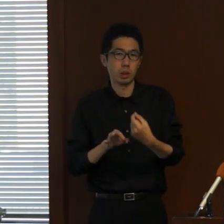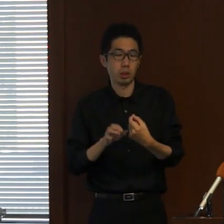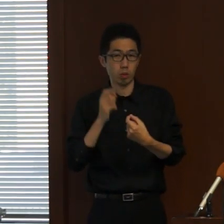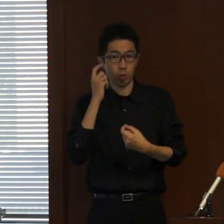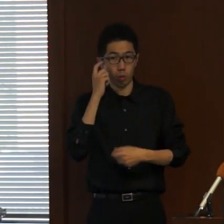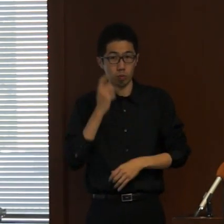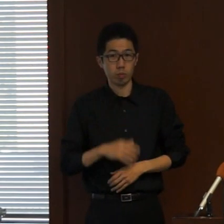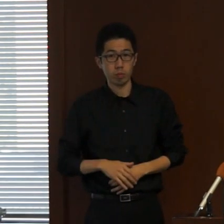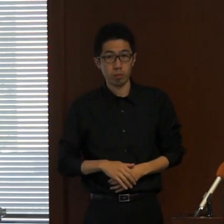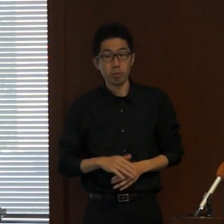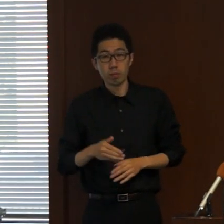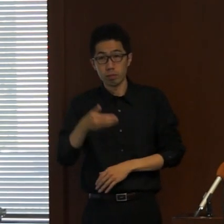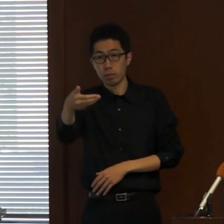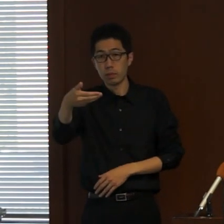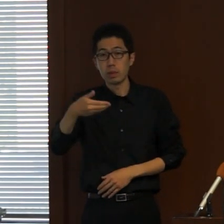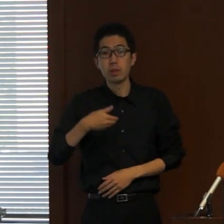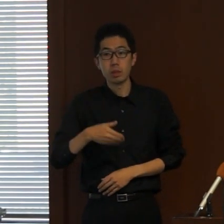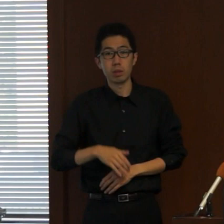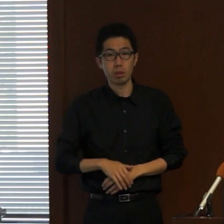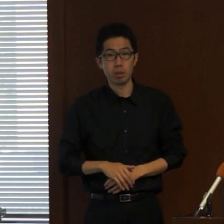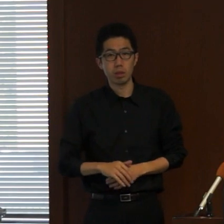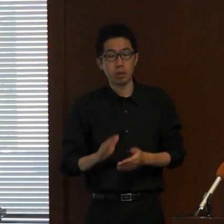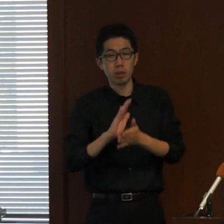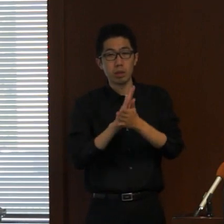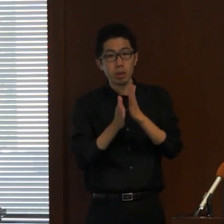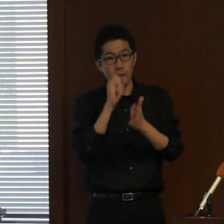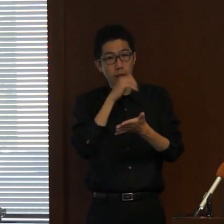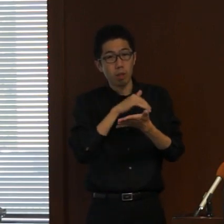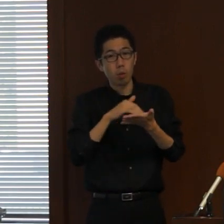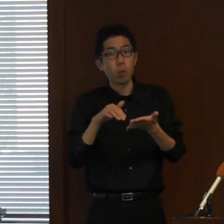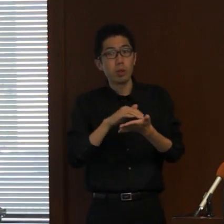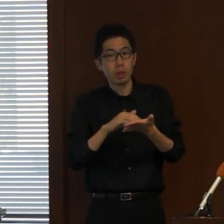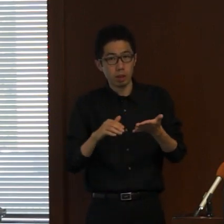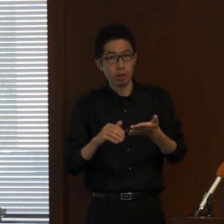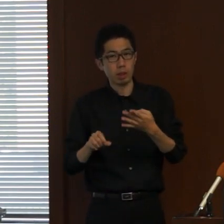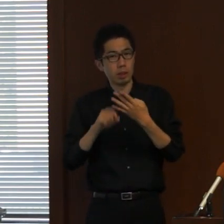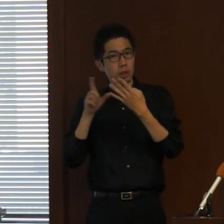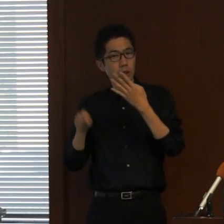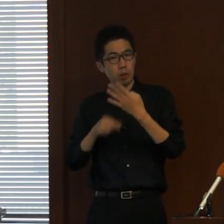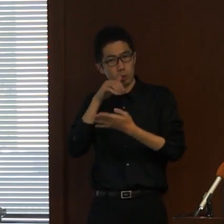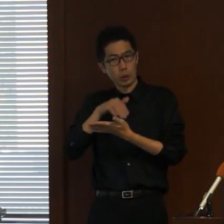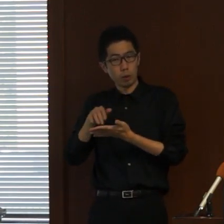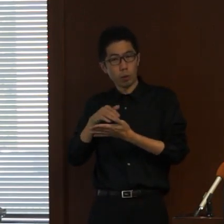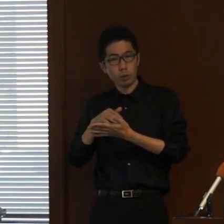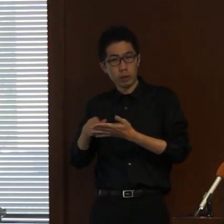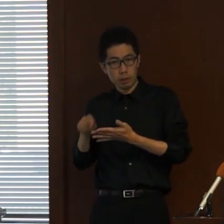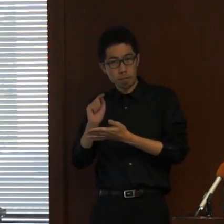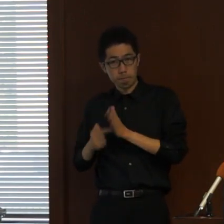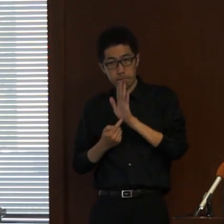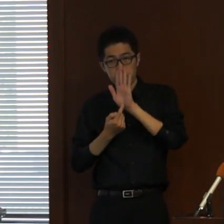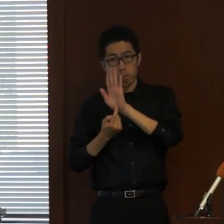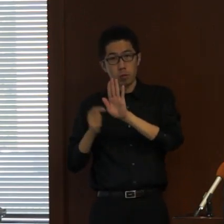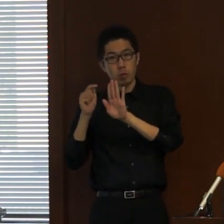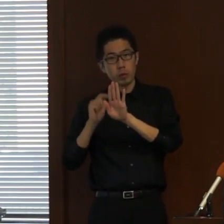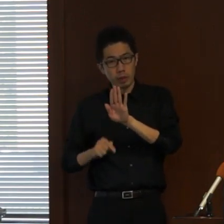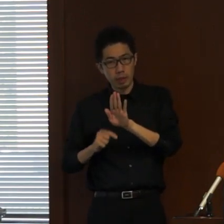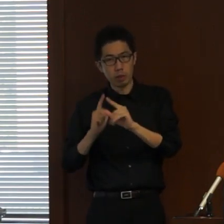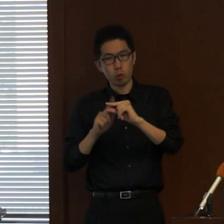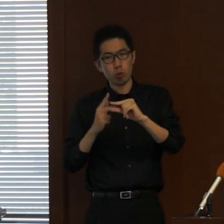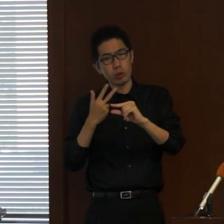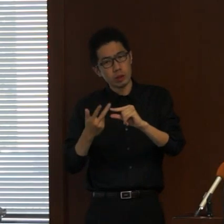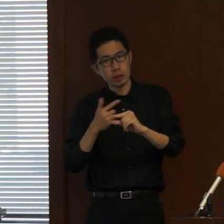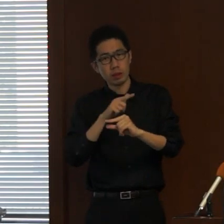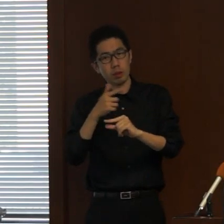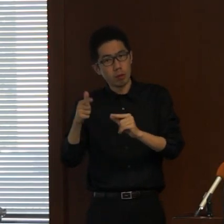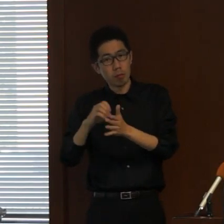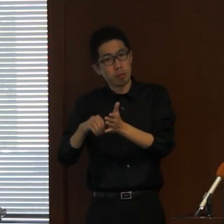当初予算で組んでた分でだいぶ中止になったりできなかった部分もあると思うんですが、そういった当初予算で執行予定だったものを